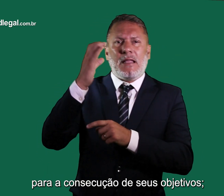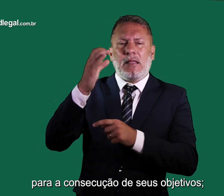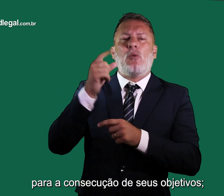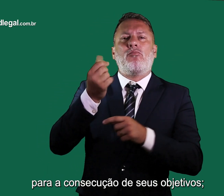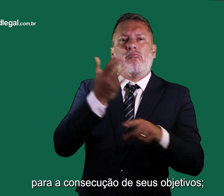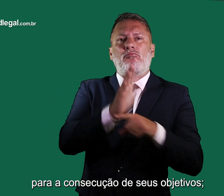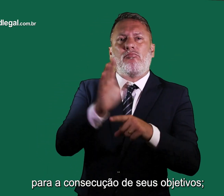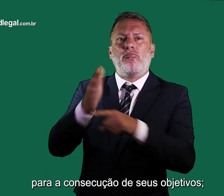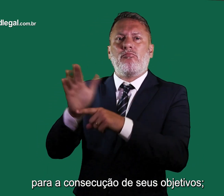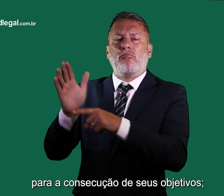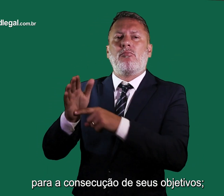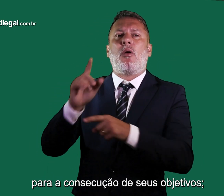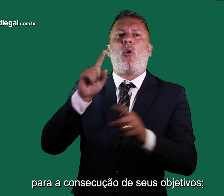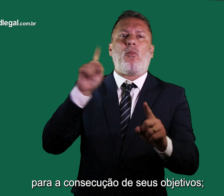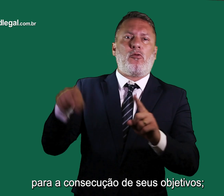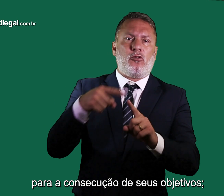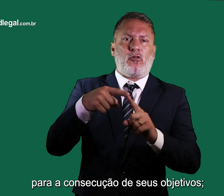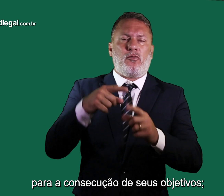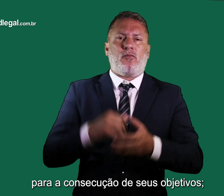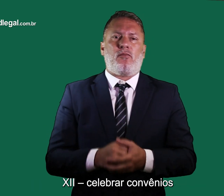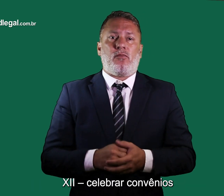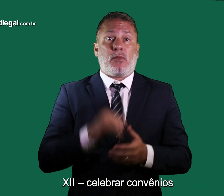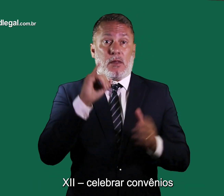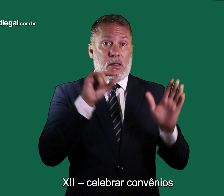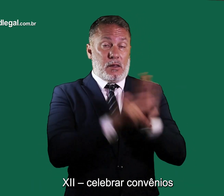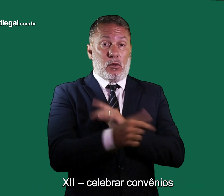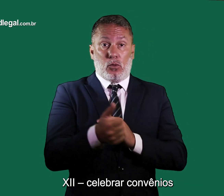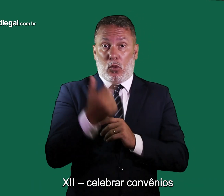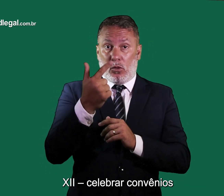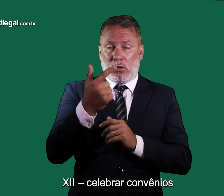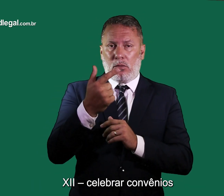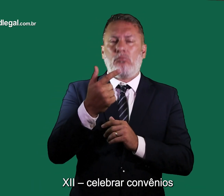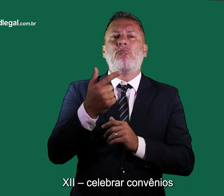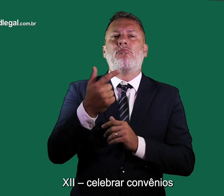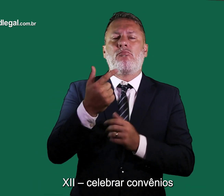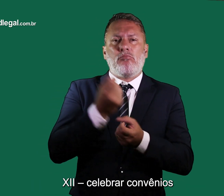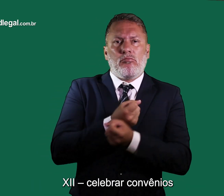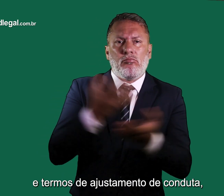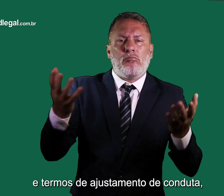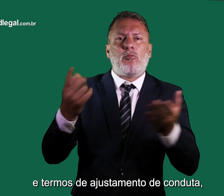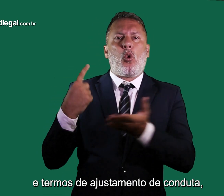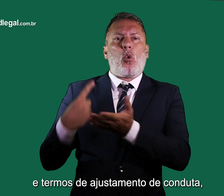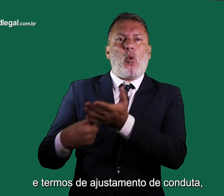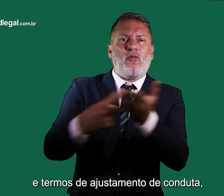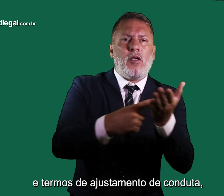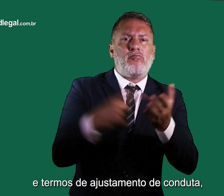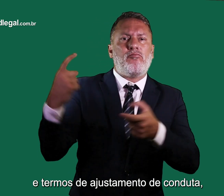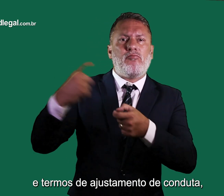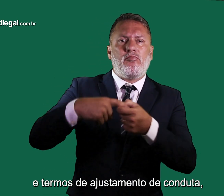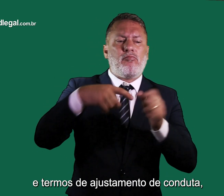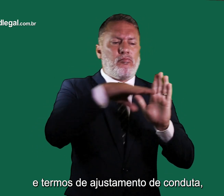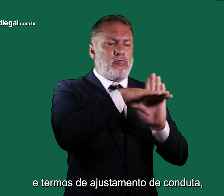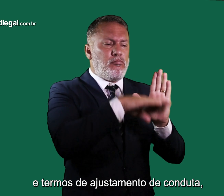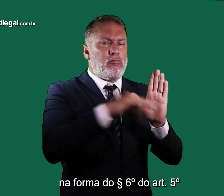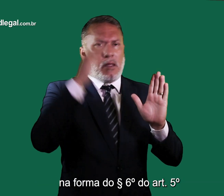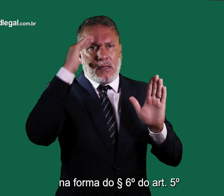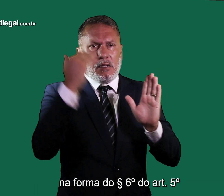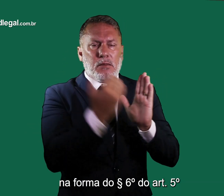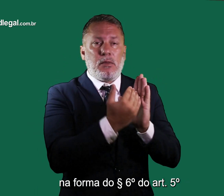a consecução de seus objetivos. Inciso 12. Celebrar convênios e termos de ajustamento de conduta, na forma do